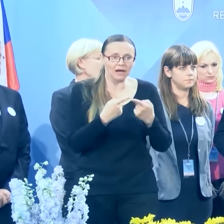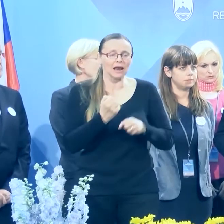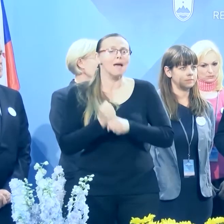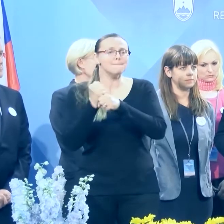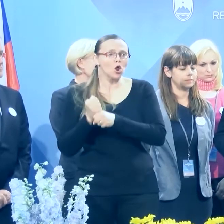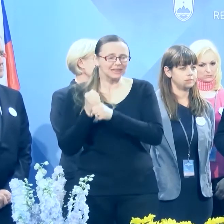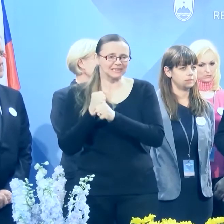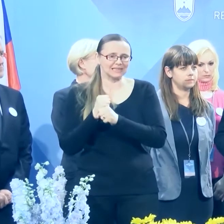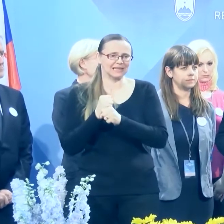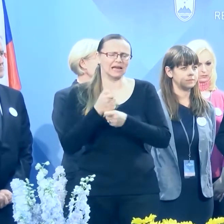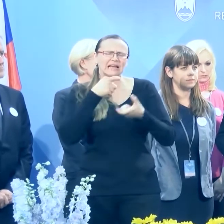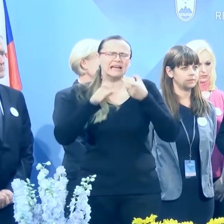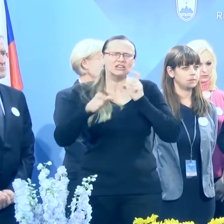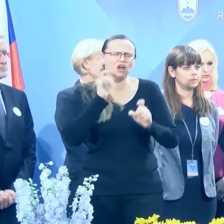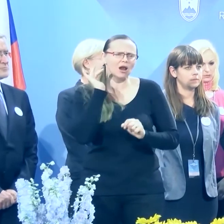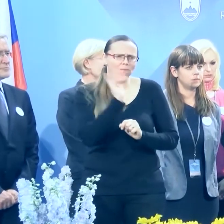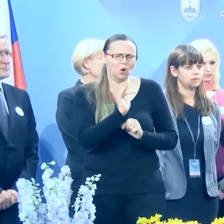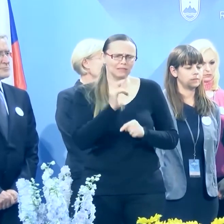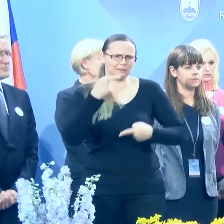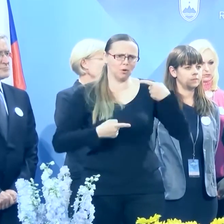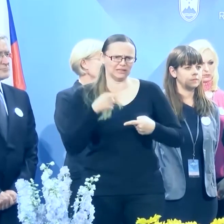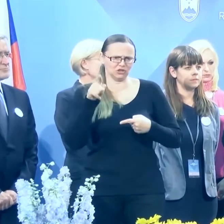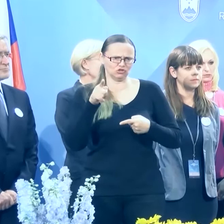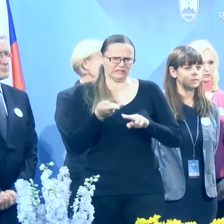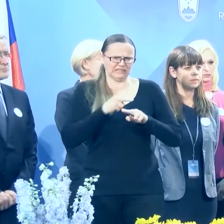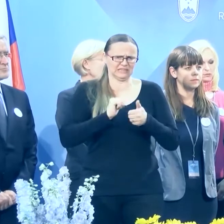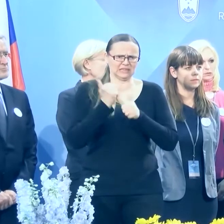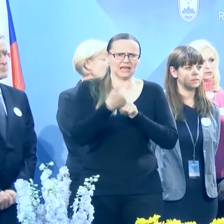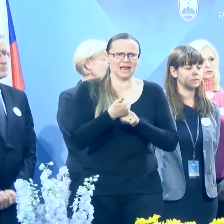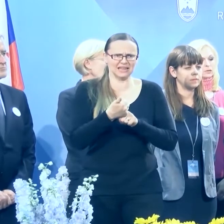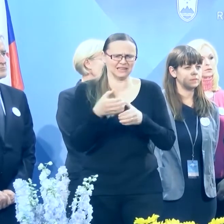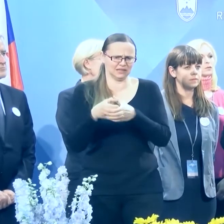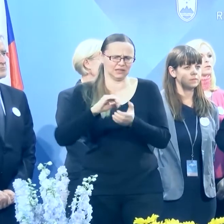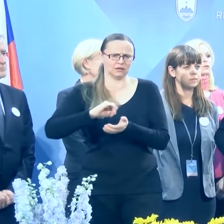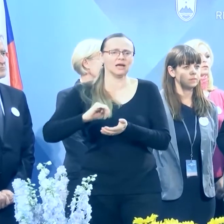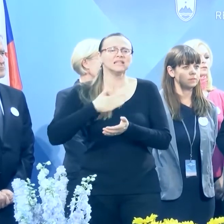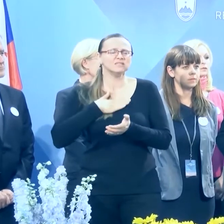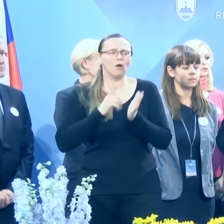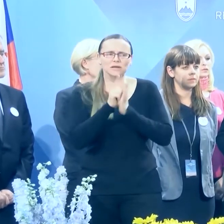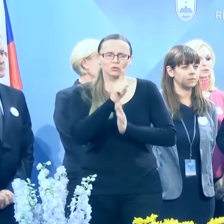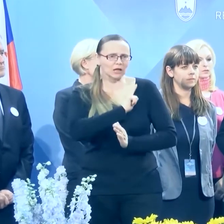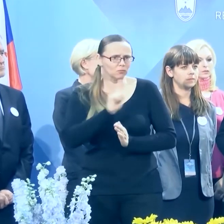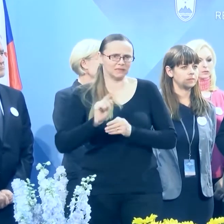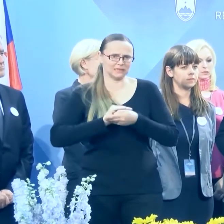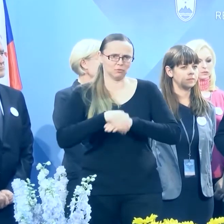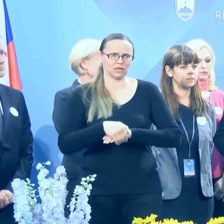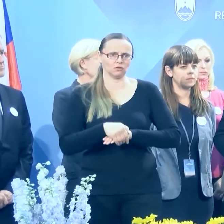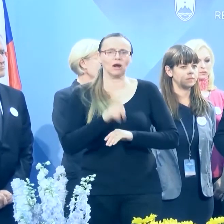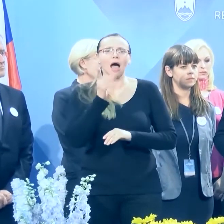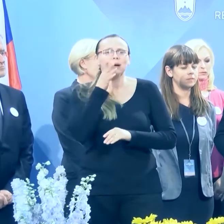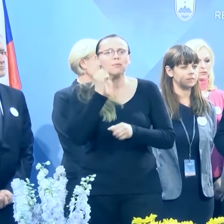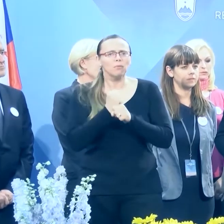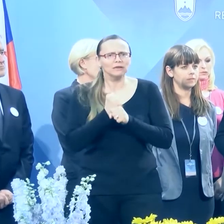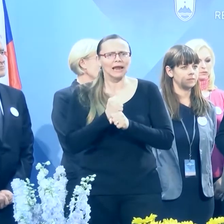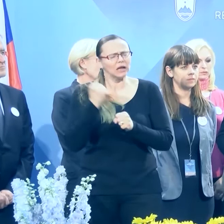protestirali, kričali proti politični eliti. S svojim rezultatom seveda nismo zadovoljni, ampak bomo delali